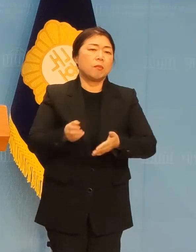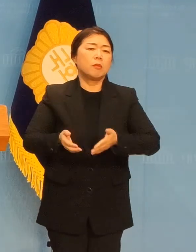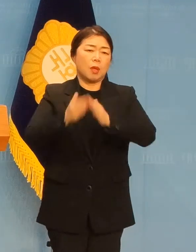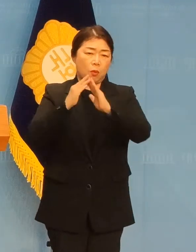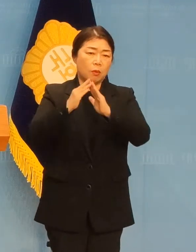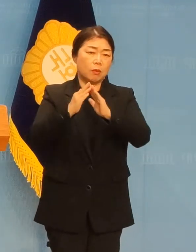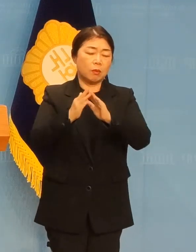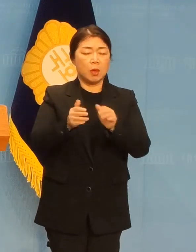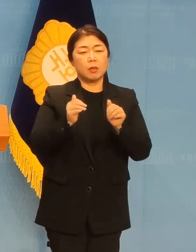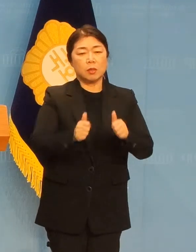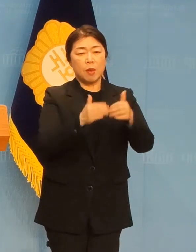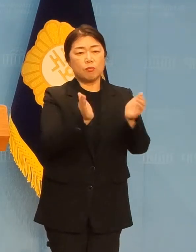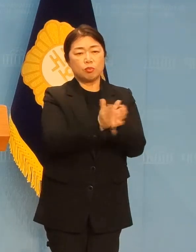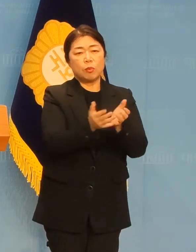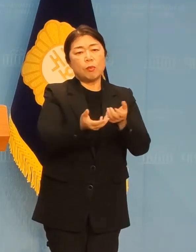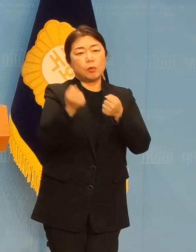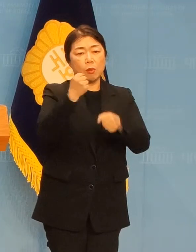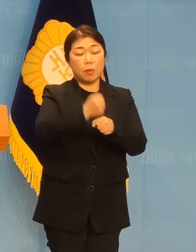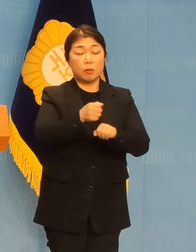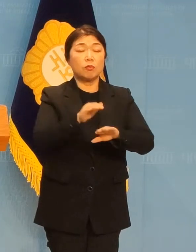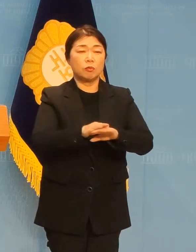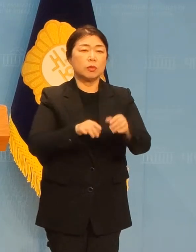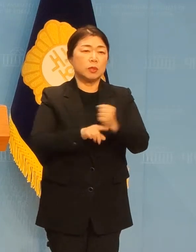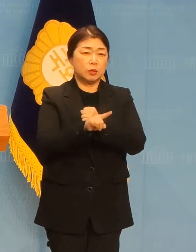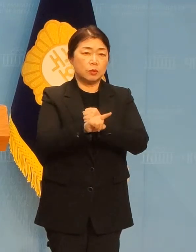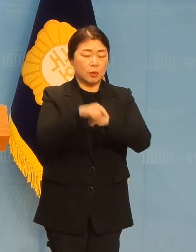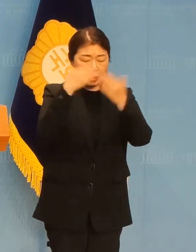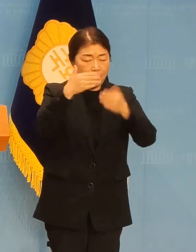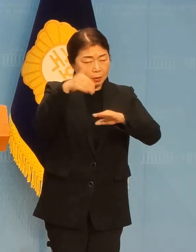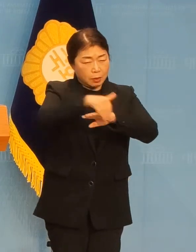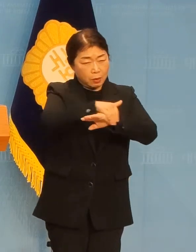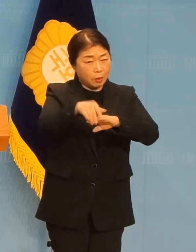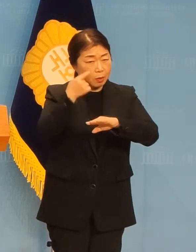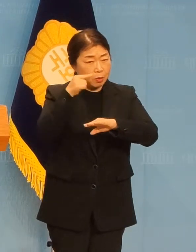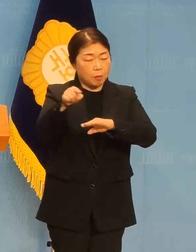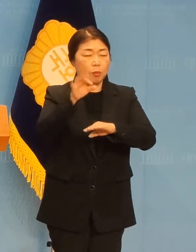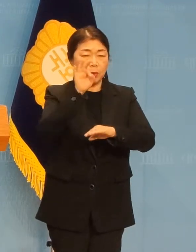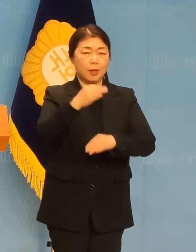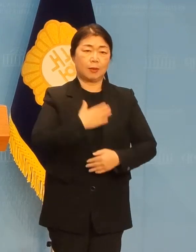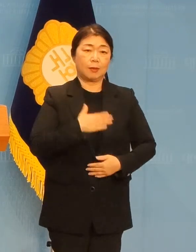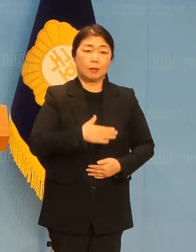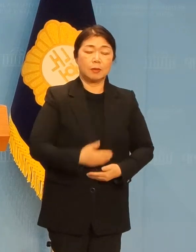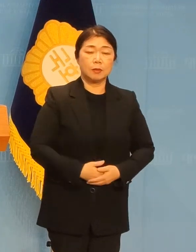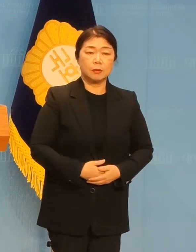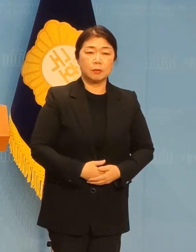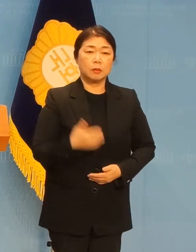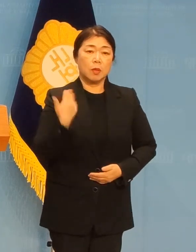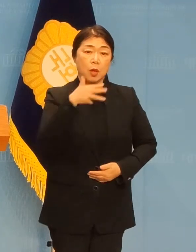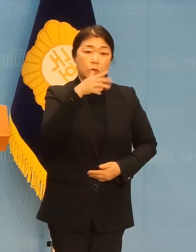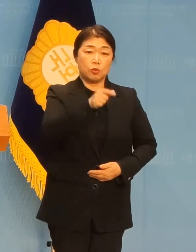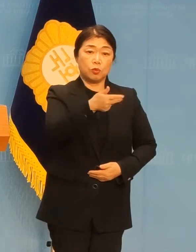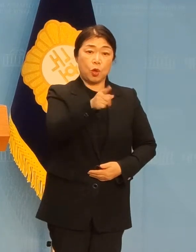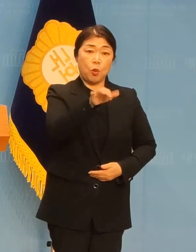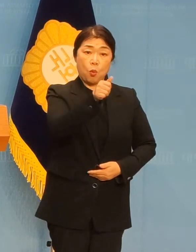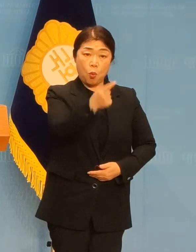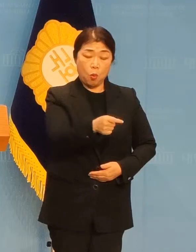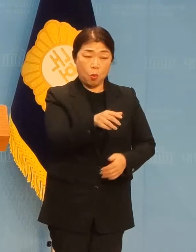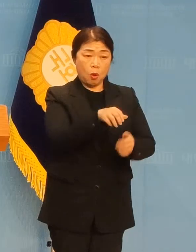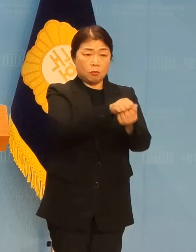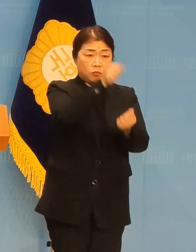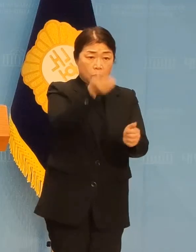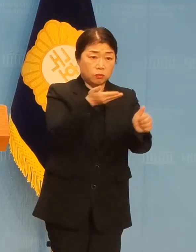맞춤형 재판부를 만들려 하고 있습니다. 최근 추경호 전 원내대표 구속영장 기각 이후 민주당